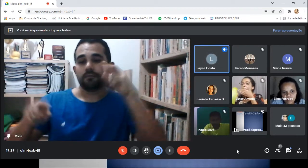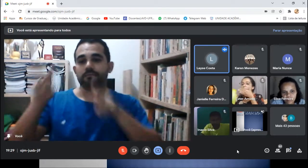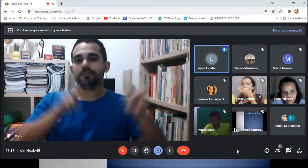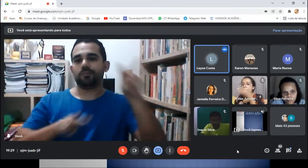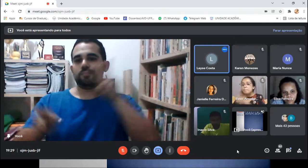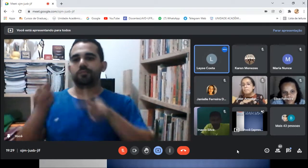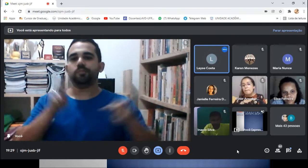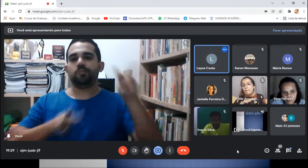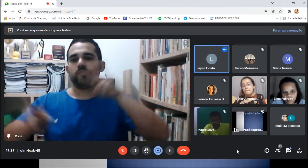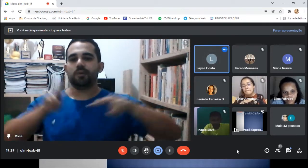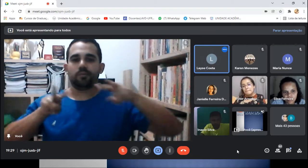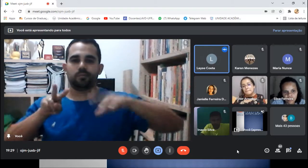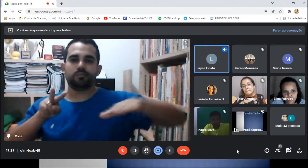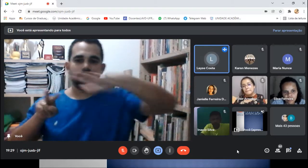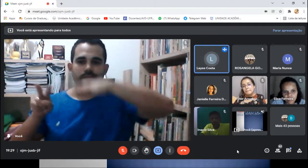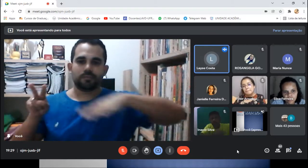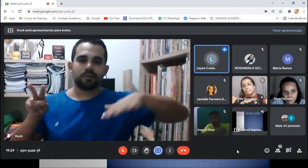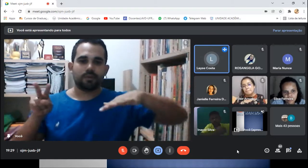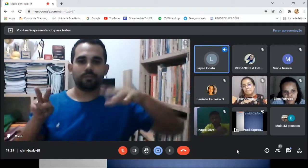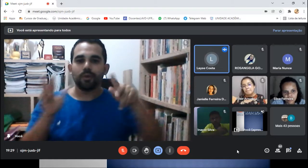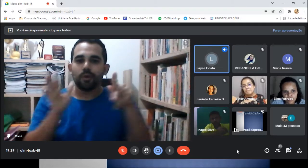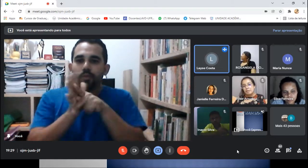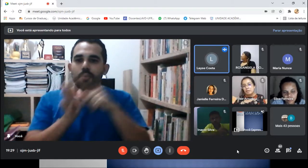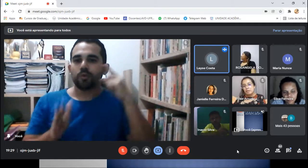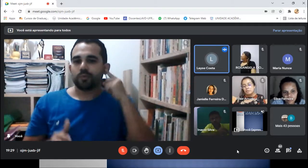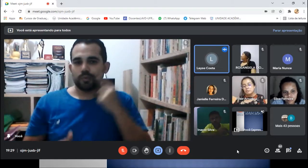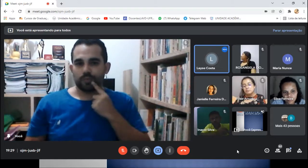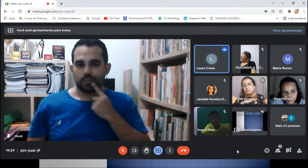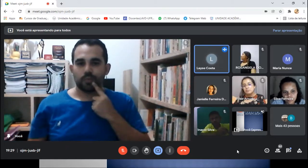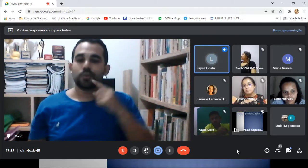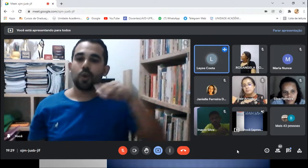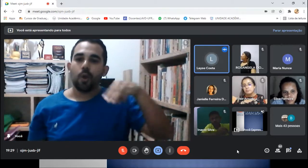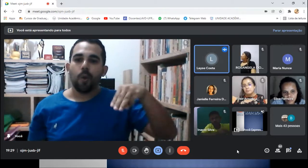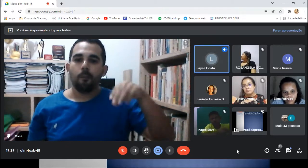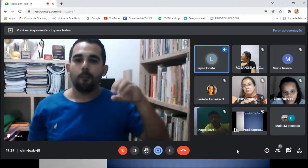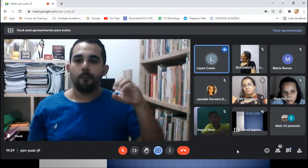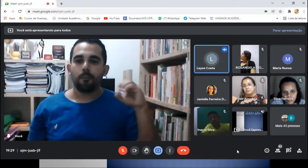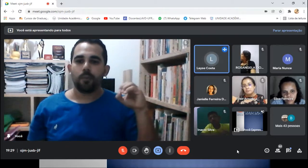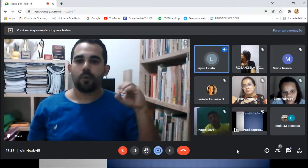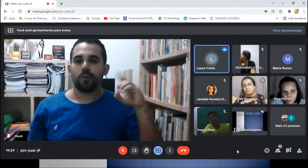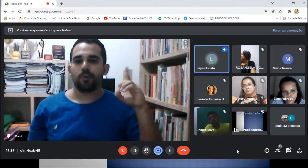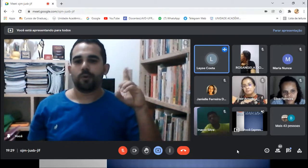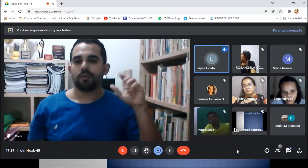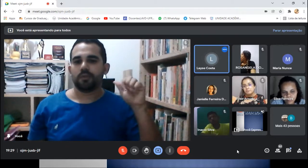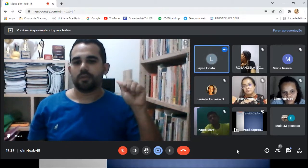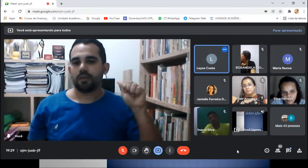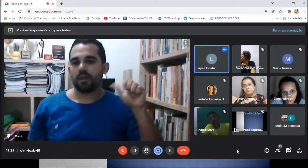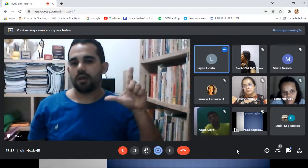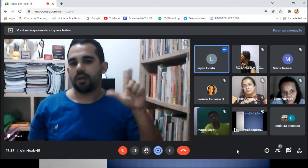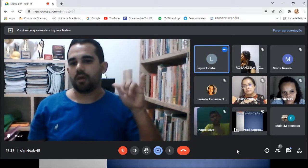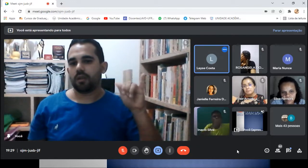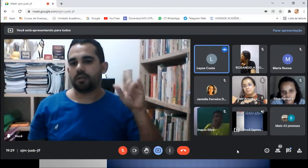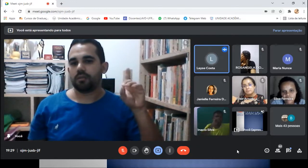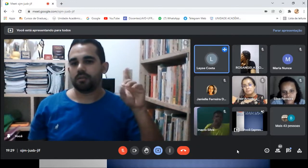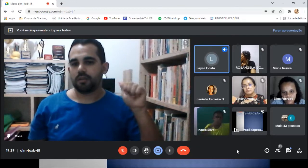Sig. Visual, de forma visual, ok? É a perspectiva visual motora e espacial.